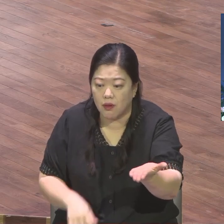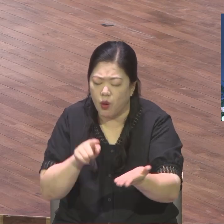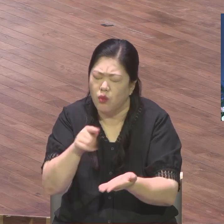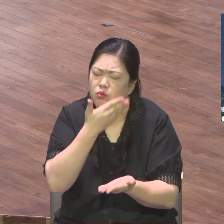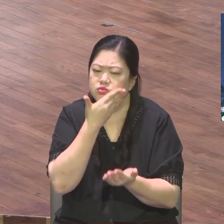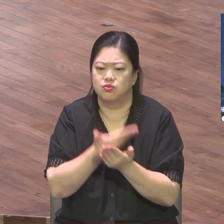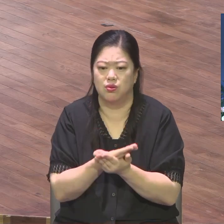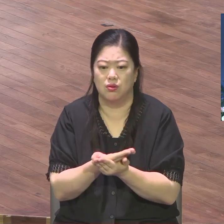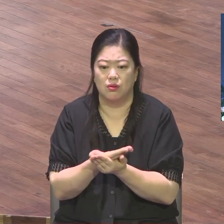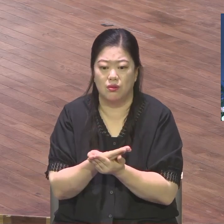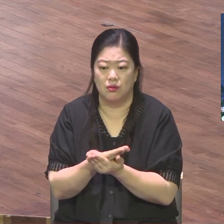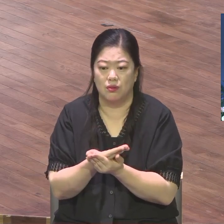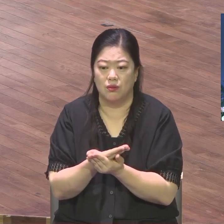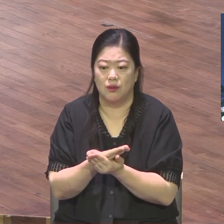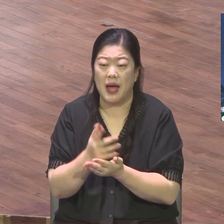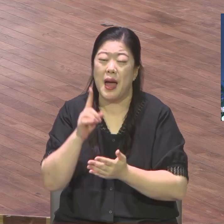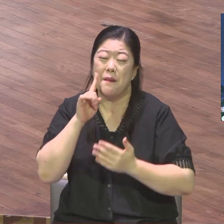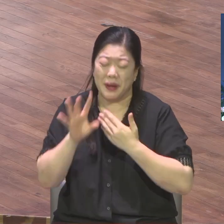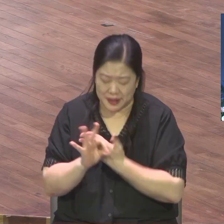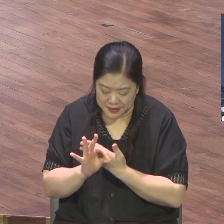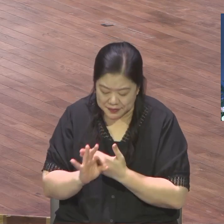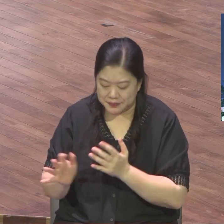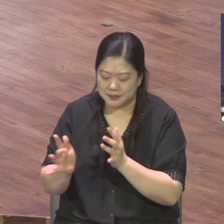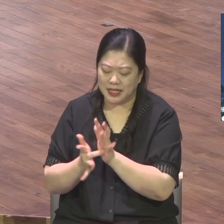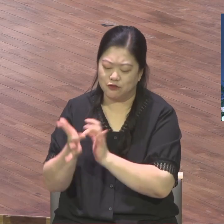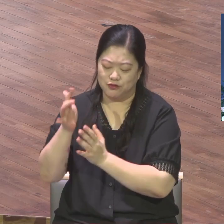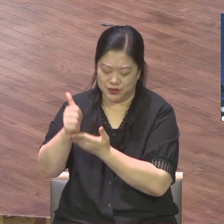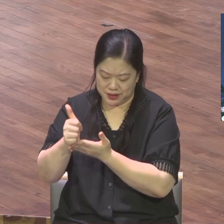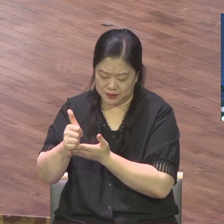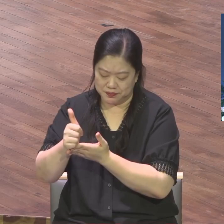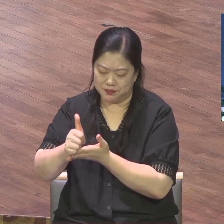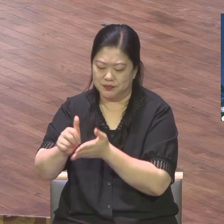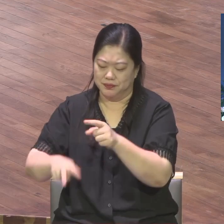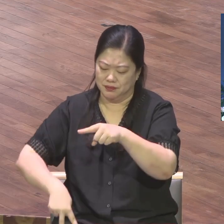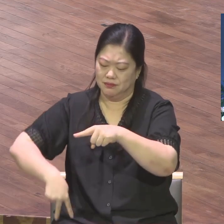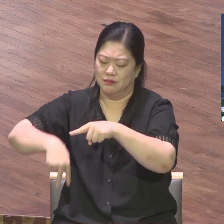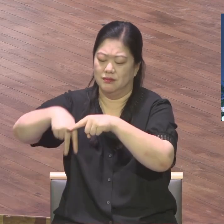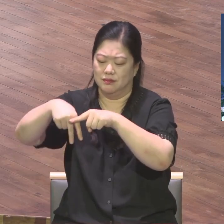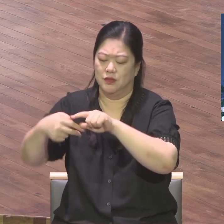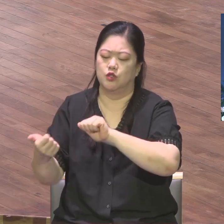만약 예수님이 고난과 죽음만을 그렇게